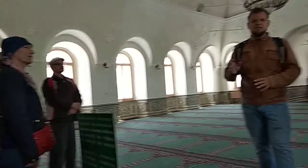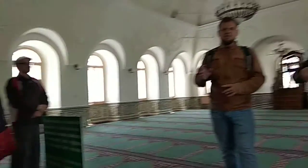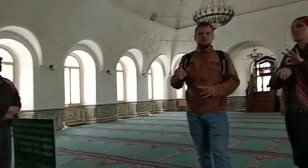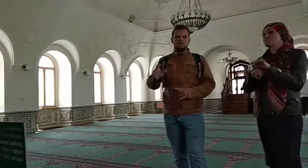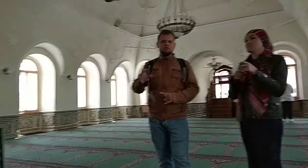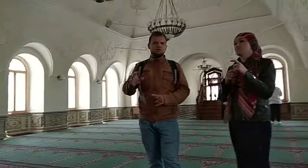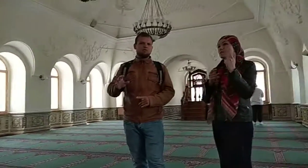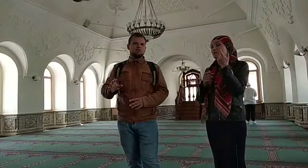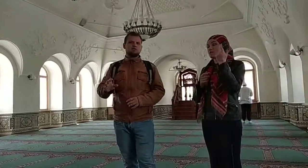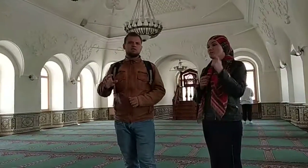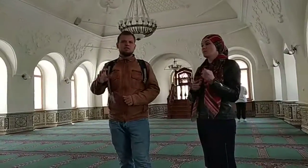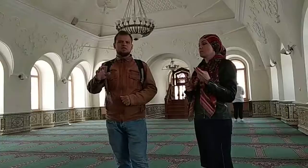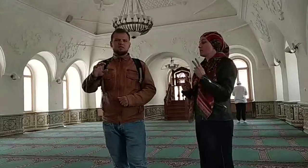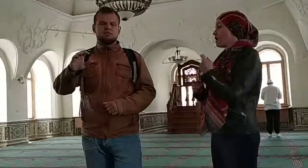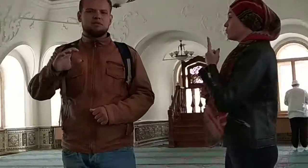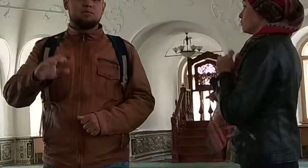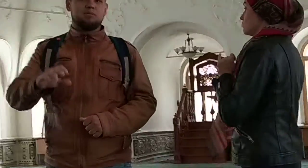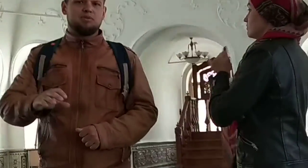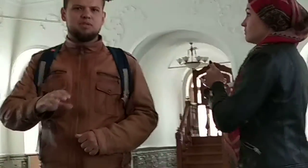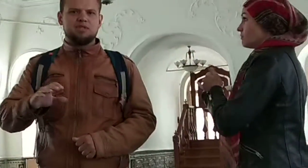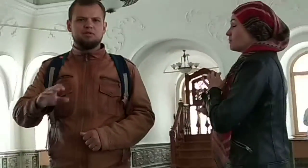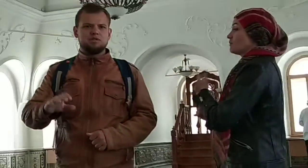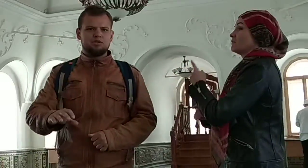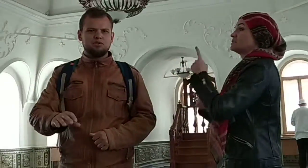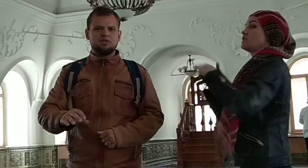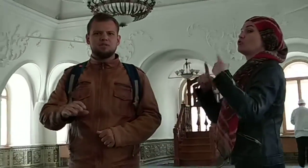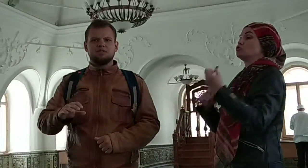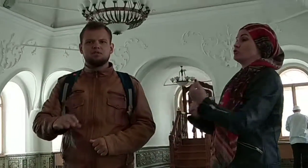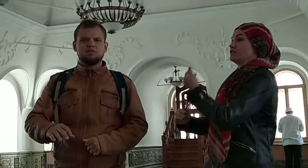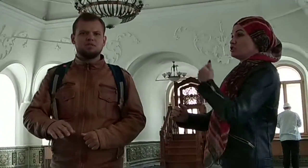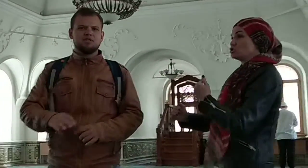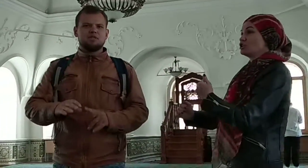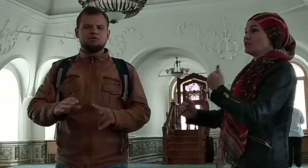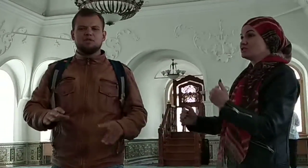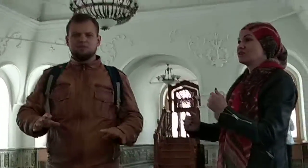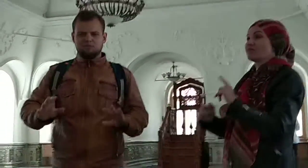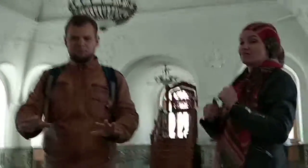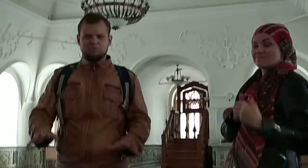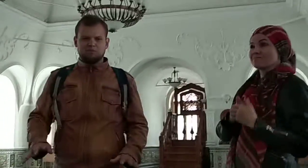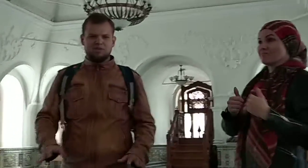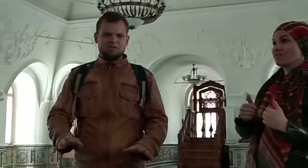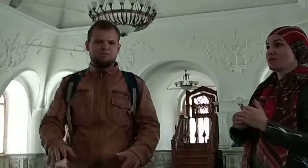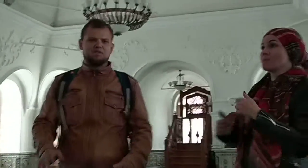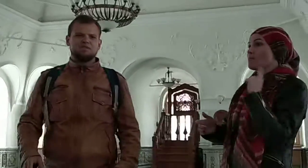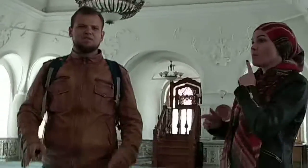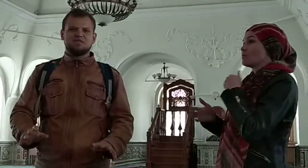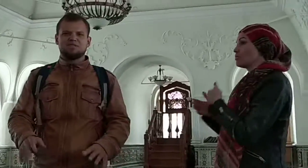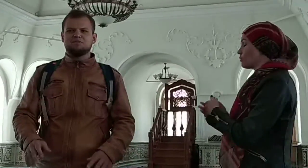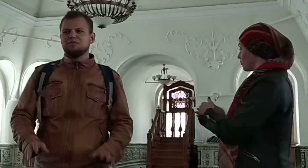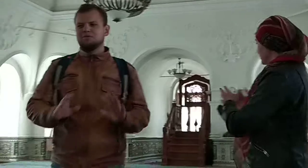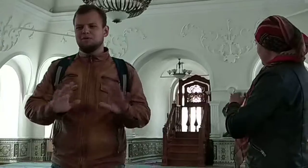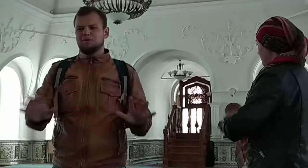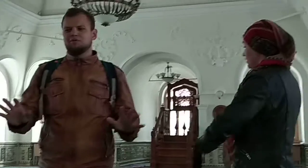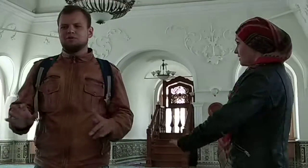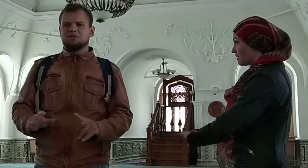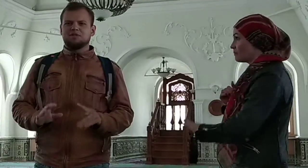на одну ступеньку, а потом следующий еще ниже, еще ниже. Ну и так, в общем, пока они дальше не дошли до земли, но там все-таки